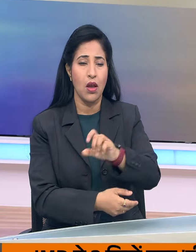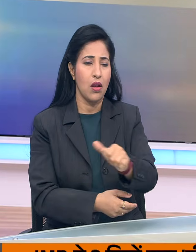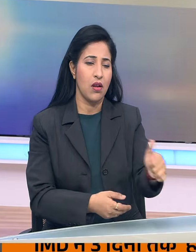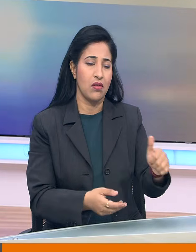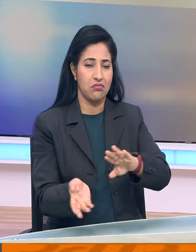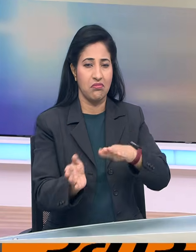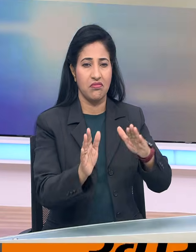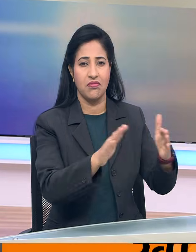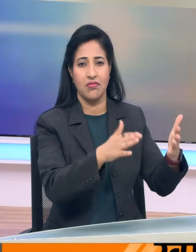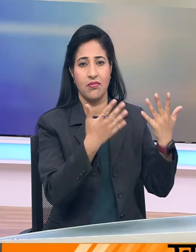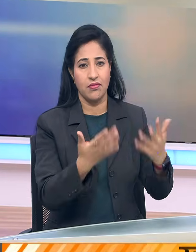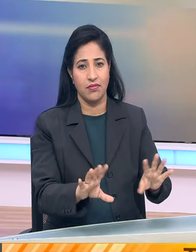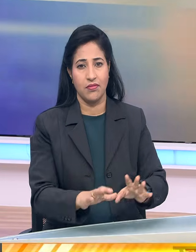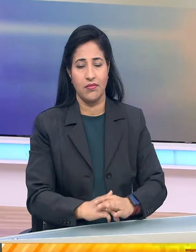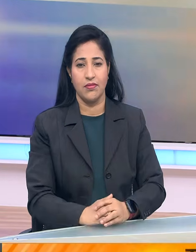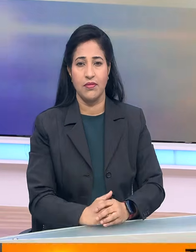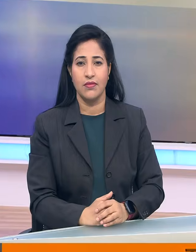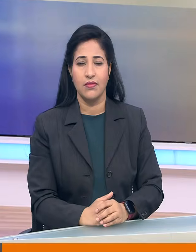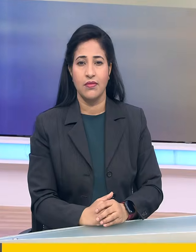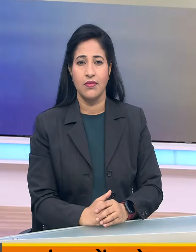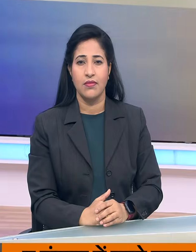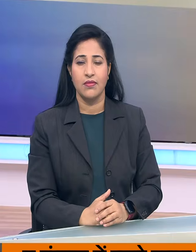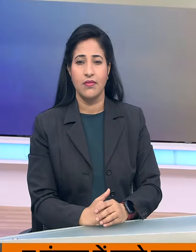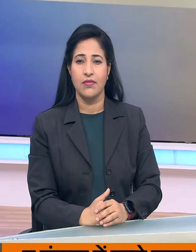हुए हैं।